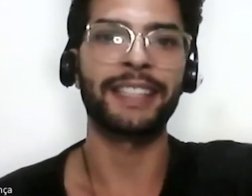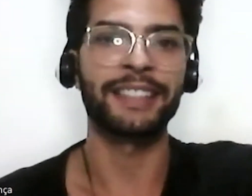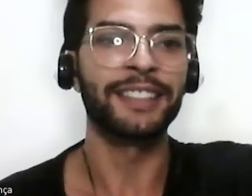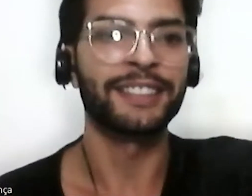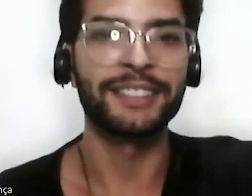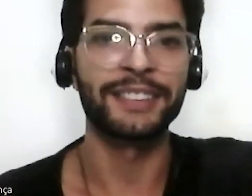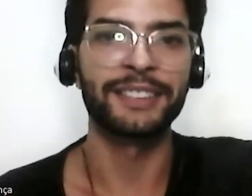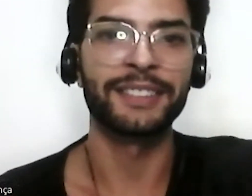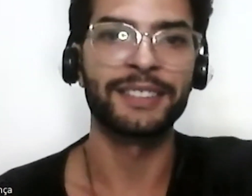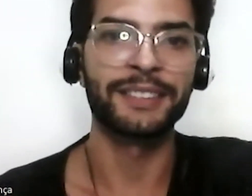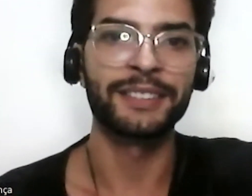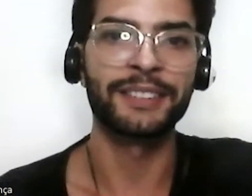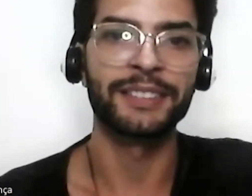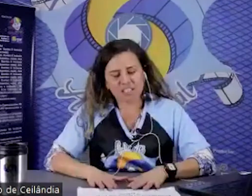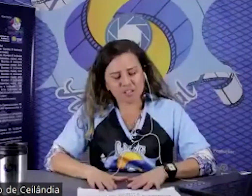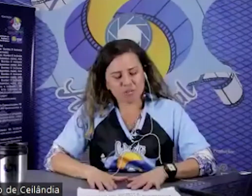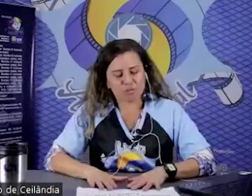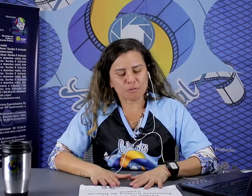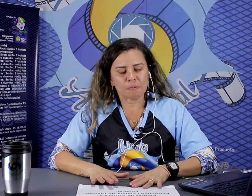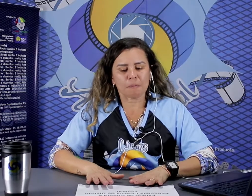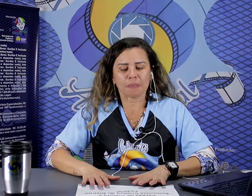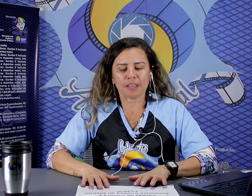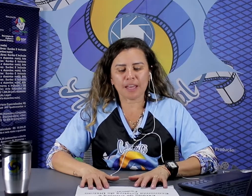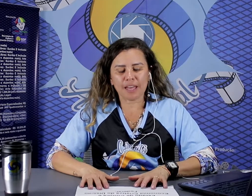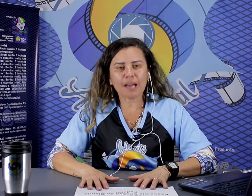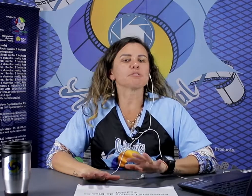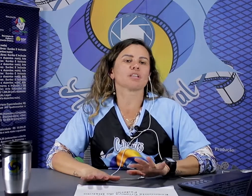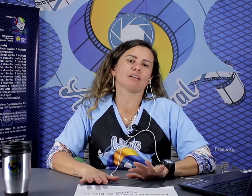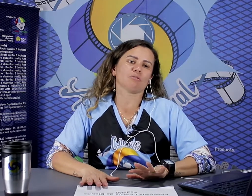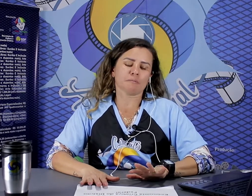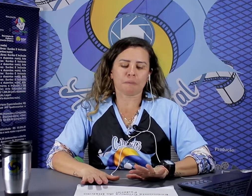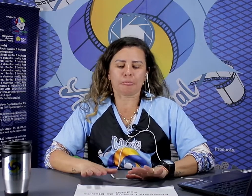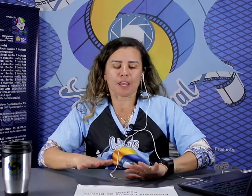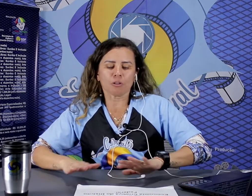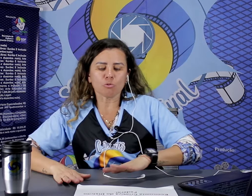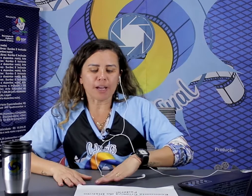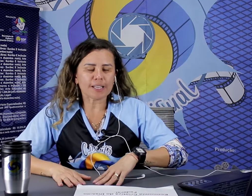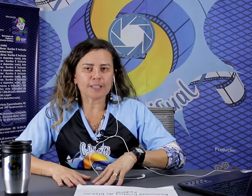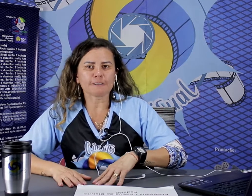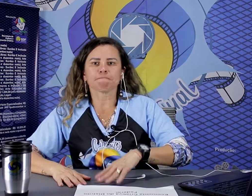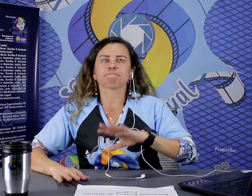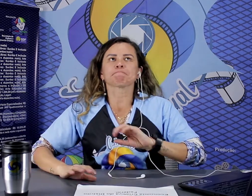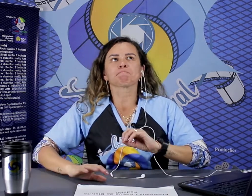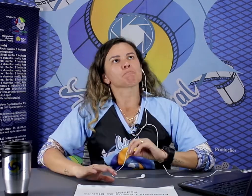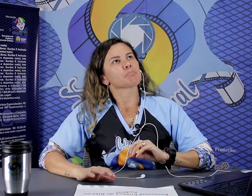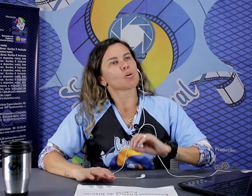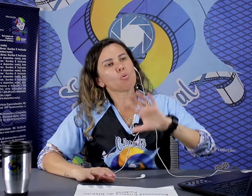né? E isso é abstrato. Não é que o